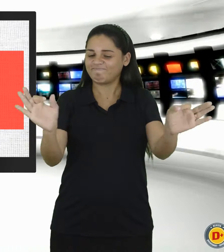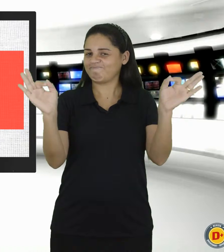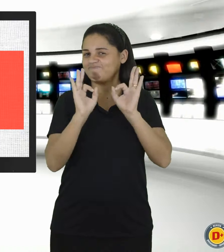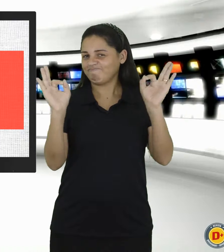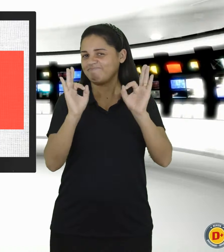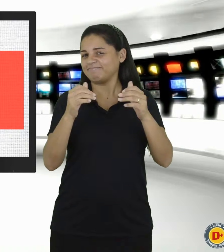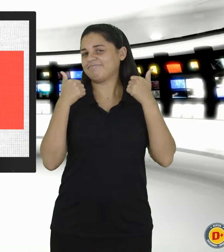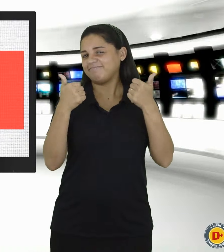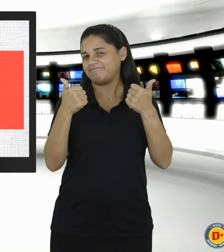Sensacional!